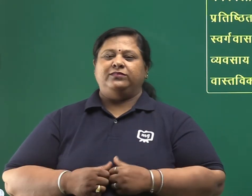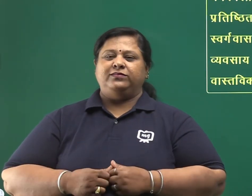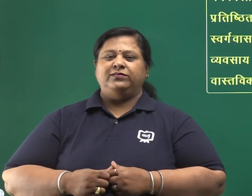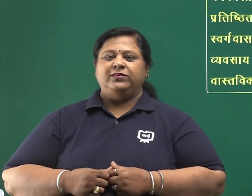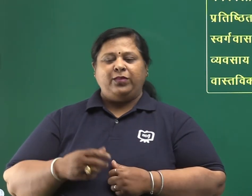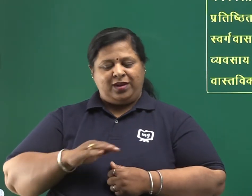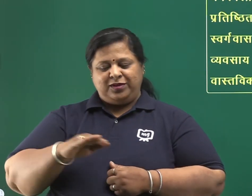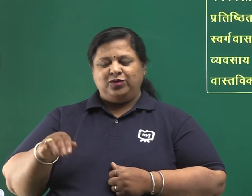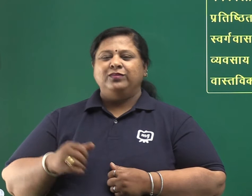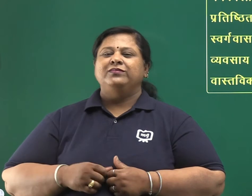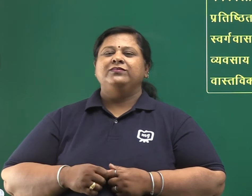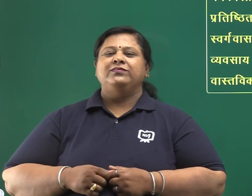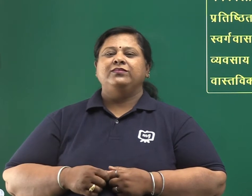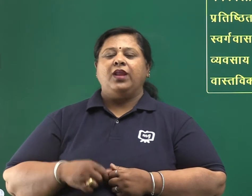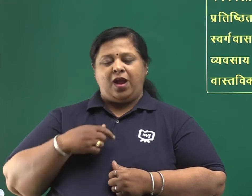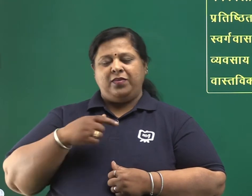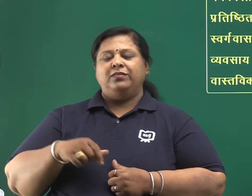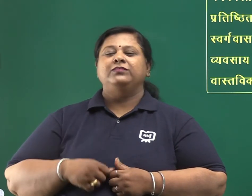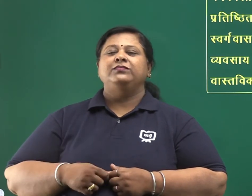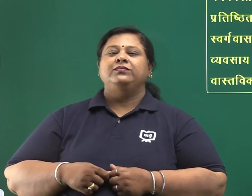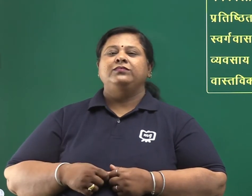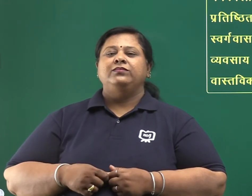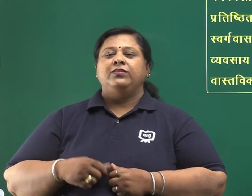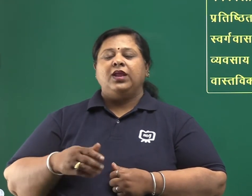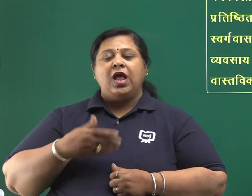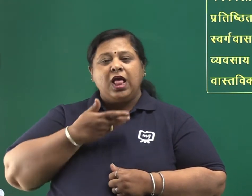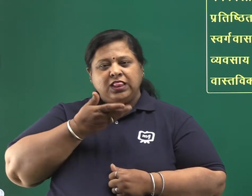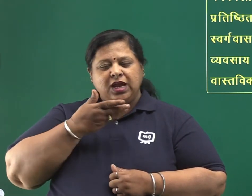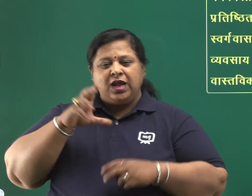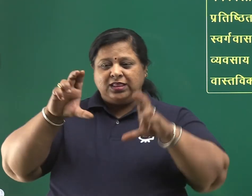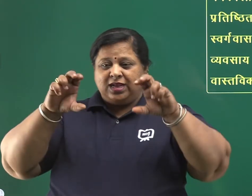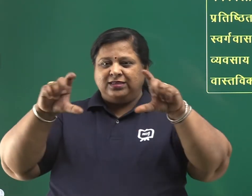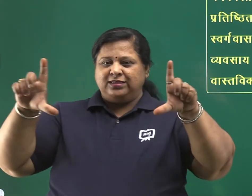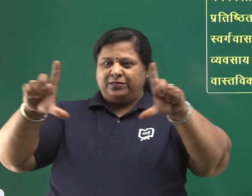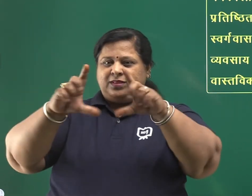प्यारे बच्चों, अब हम अध्याय से संबंधित